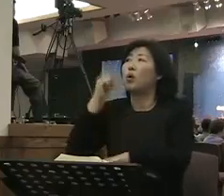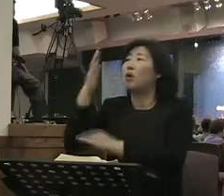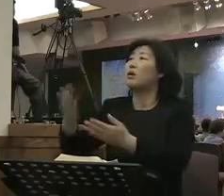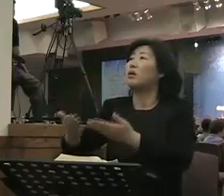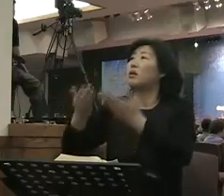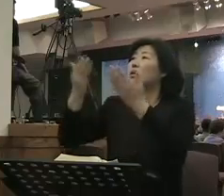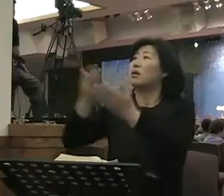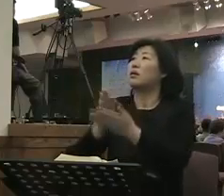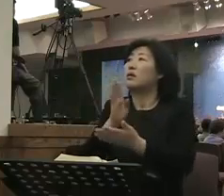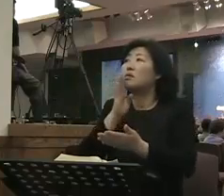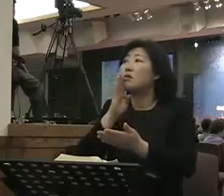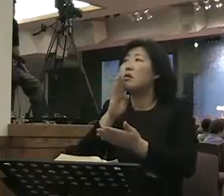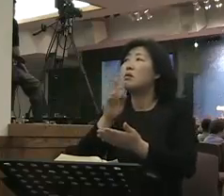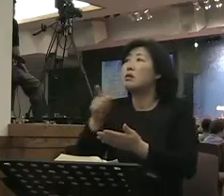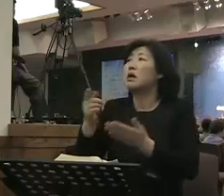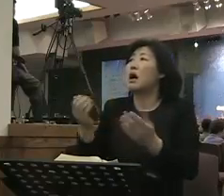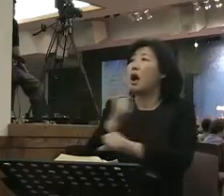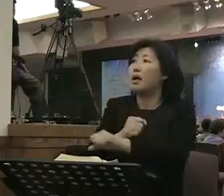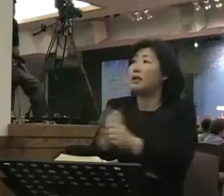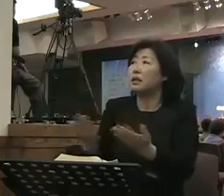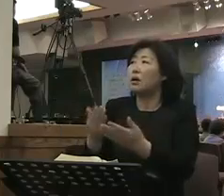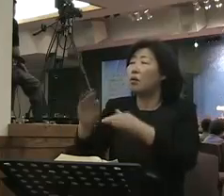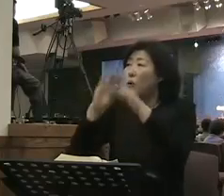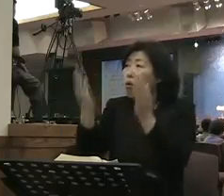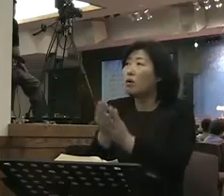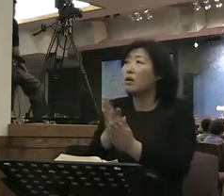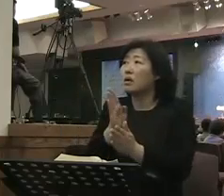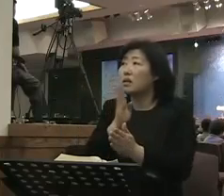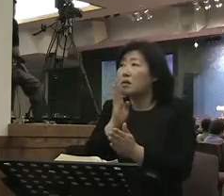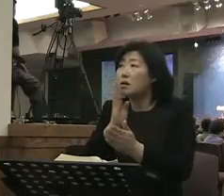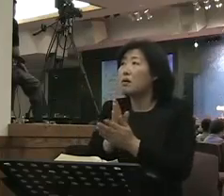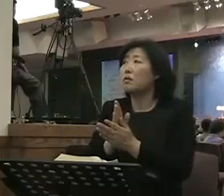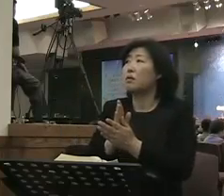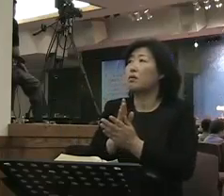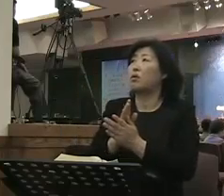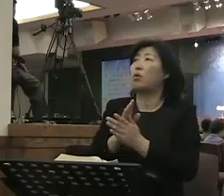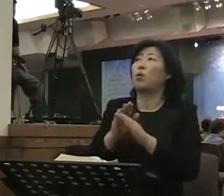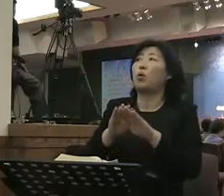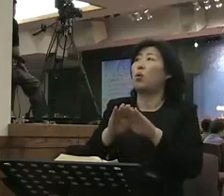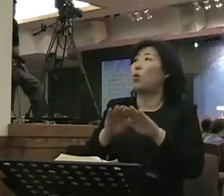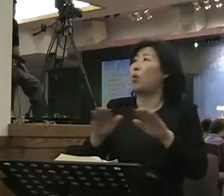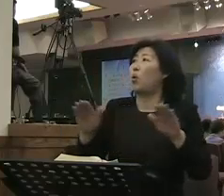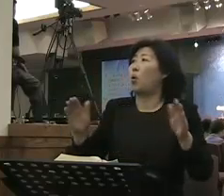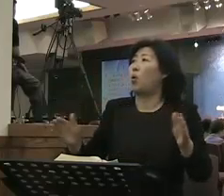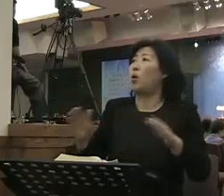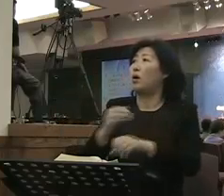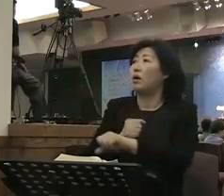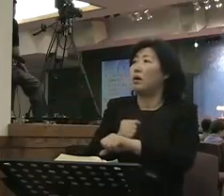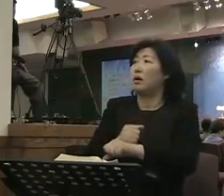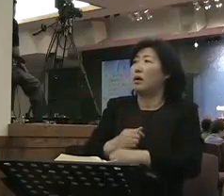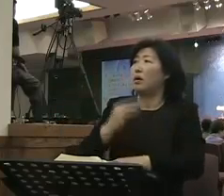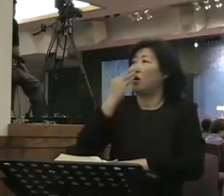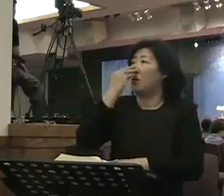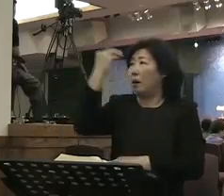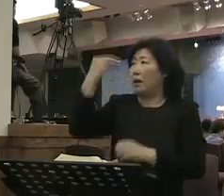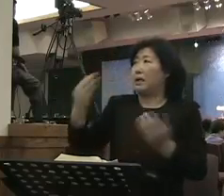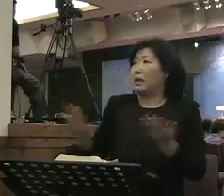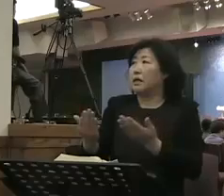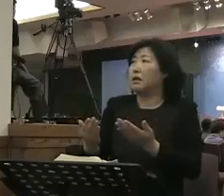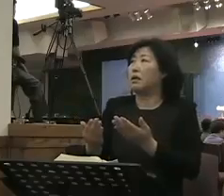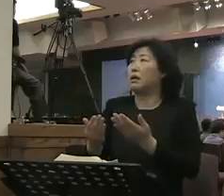과연 그가 하시는 일은 모두 참되며 그의 모든 길은 공의로우니 그는 교만한 일을